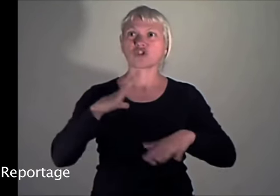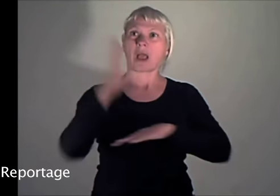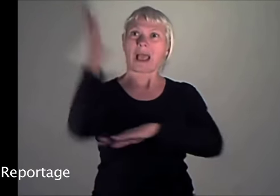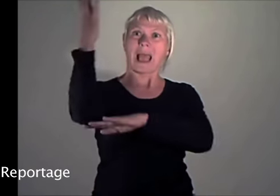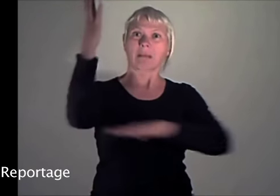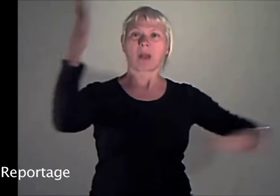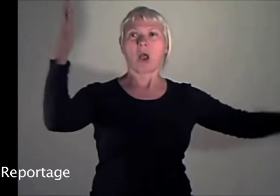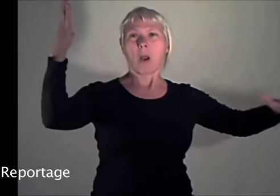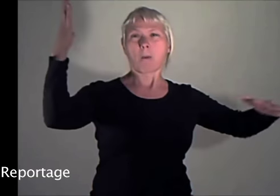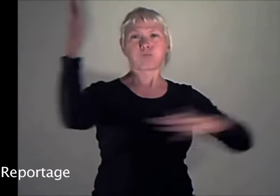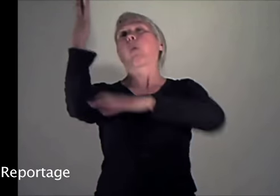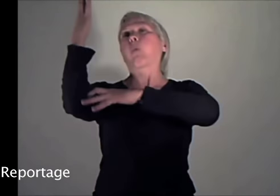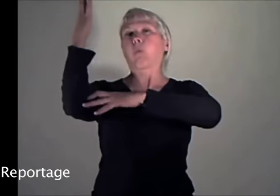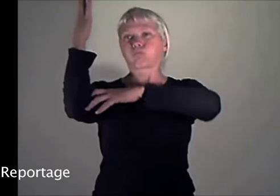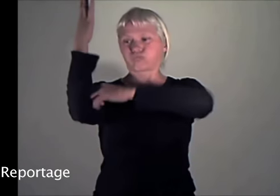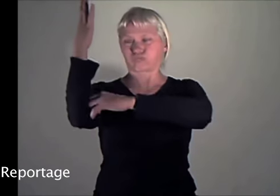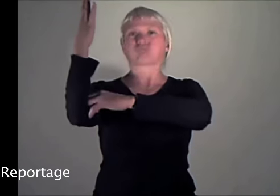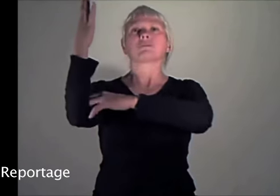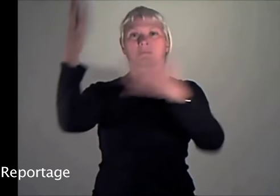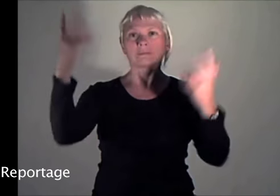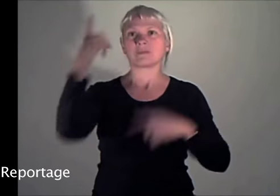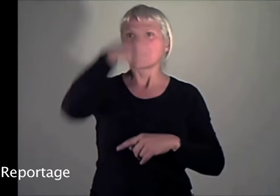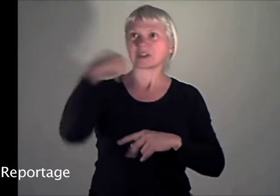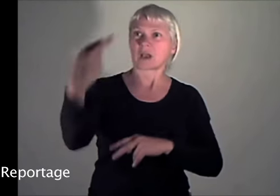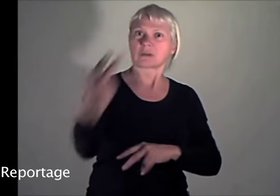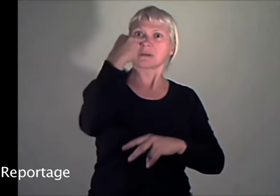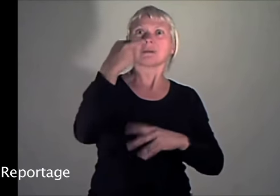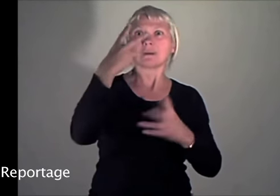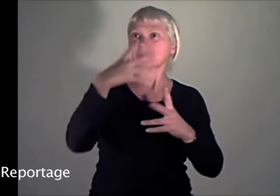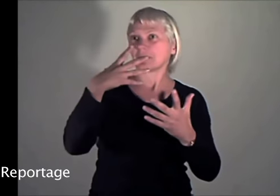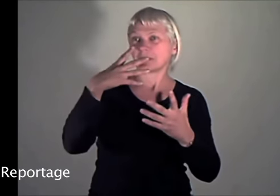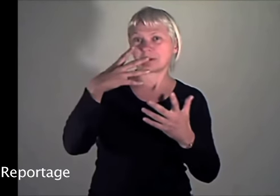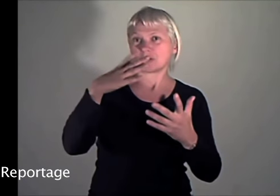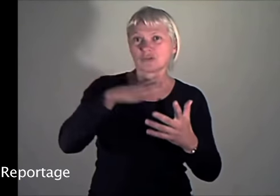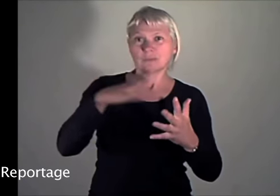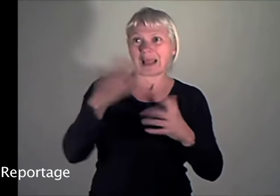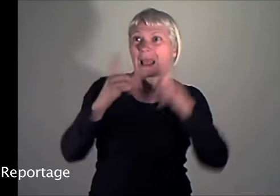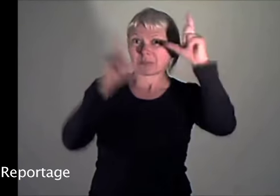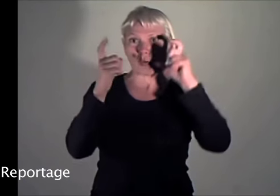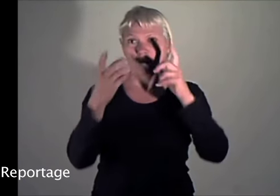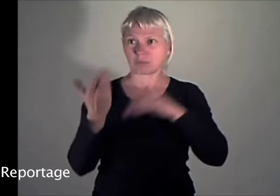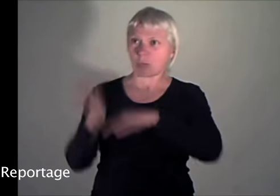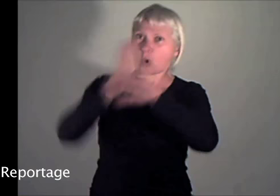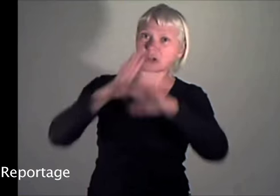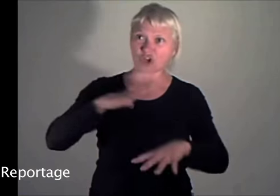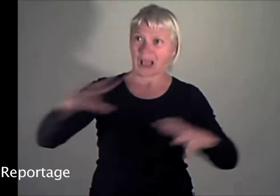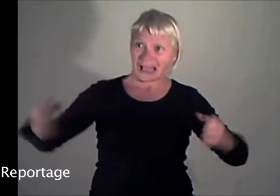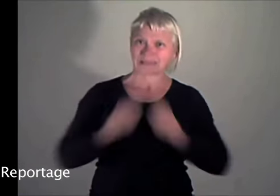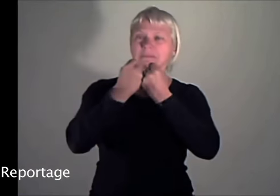une expression qui montre l'accident. Autre exemple. Par exemple, un ballon. Un ballon